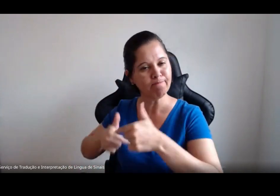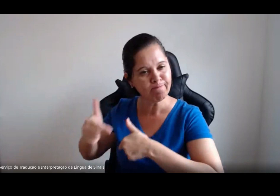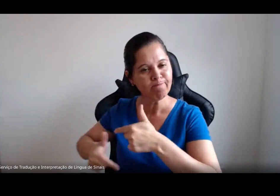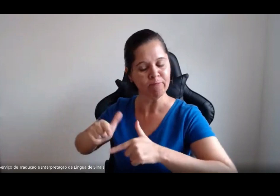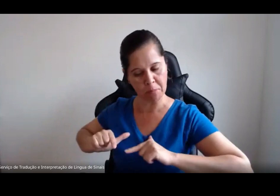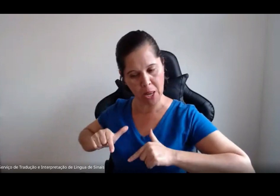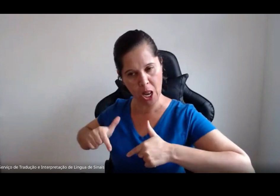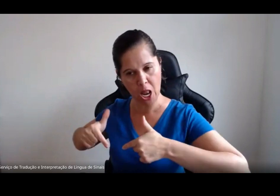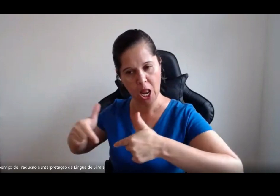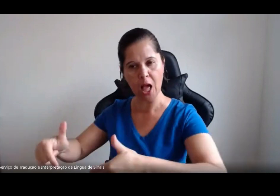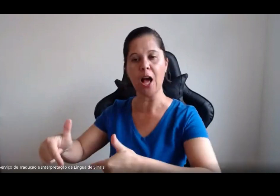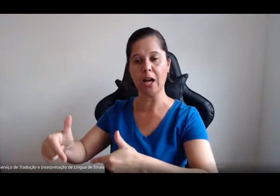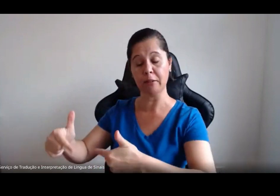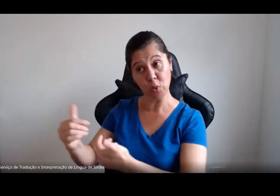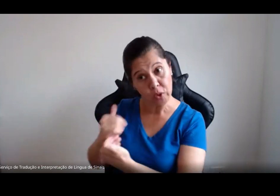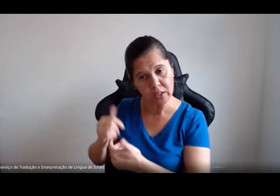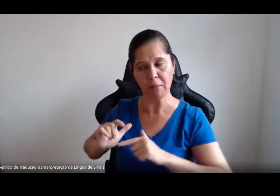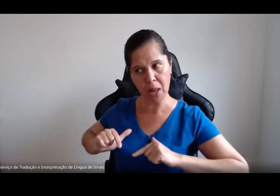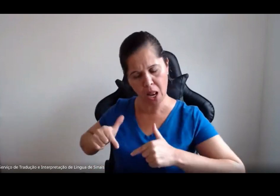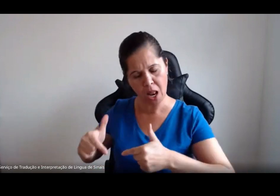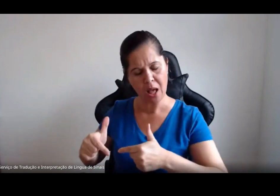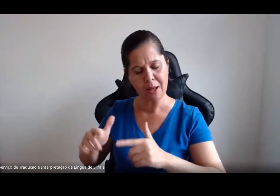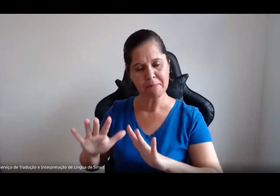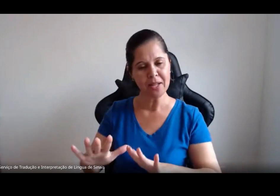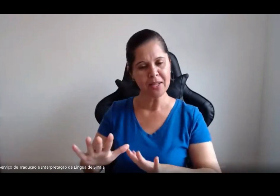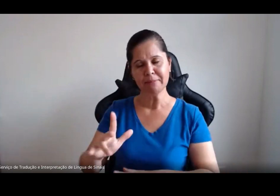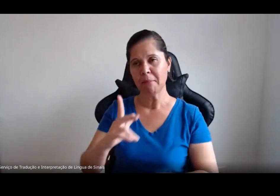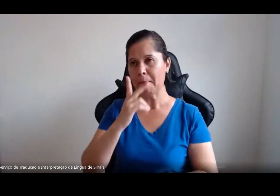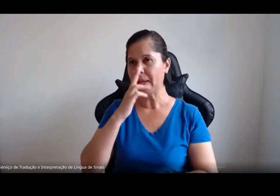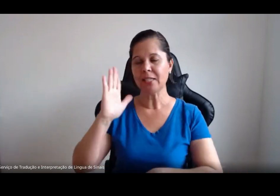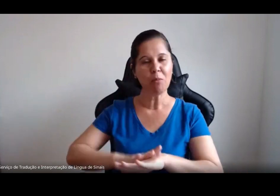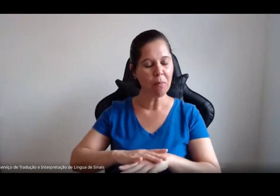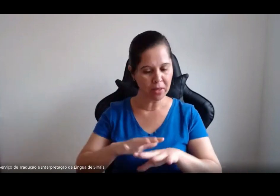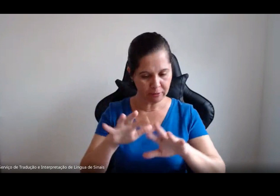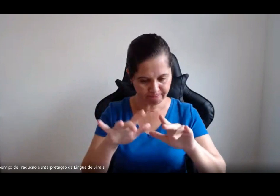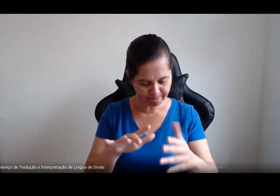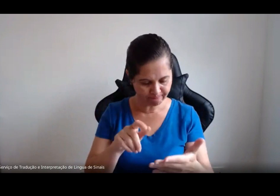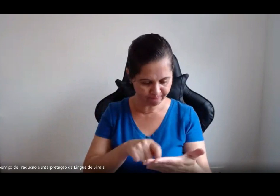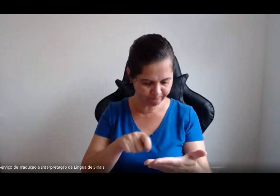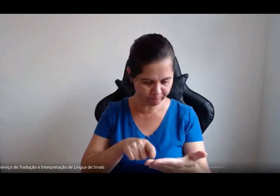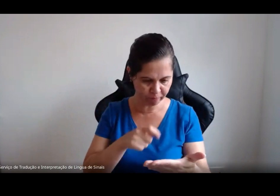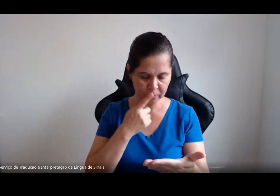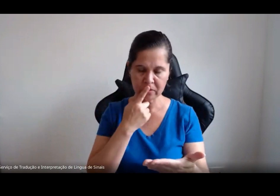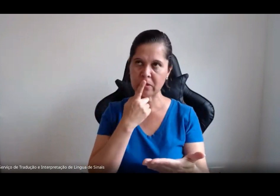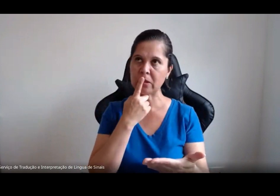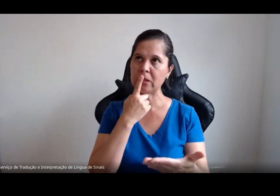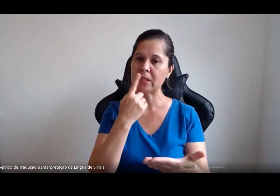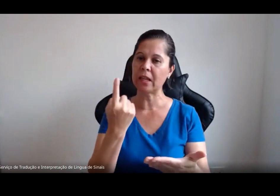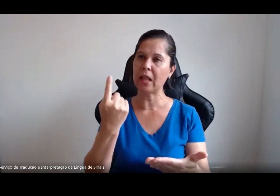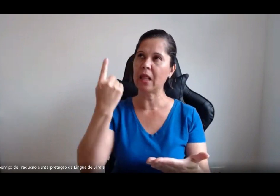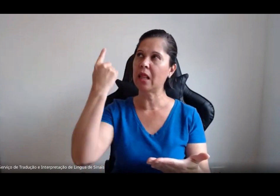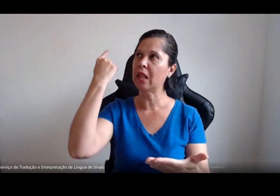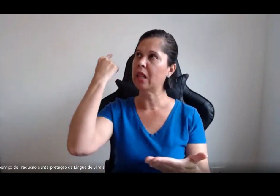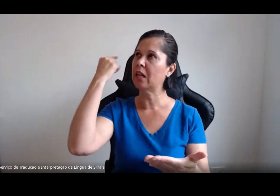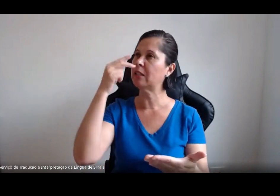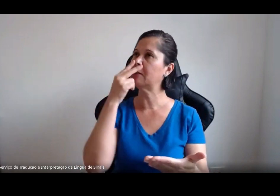essa força de seguir sempre para a frente, eu tive um momento de pavor ao olhar